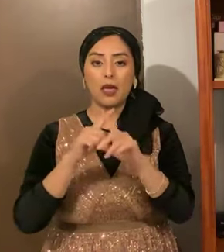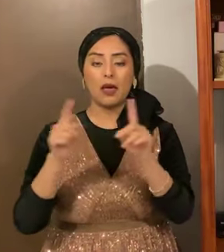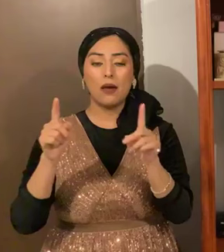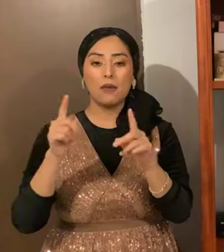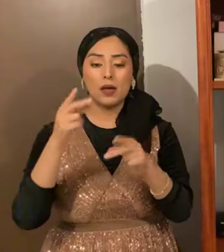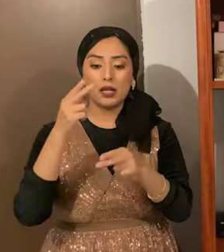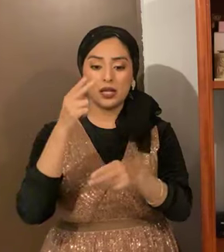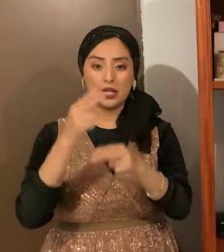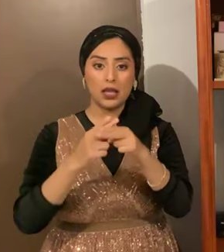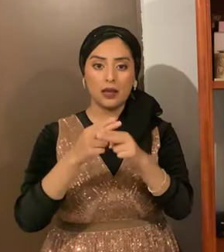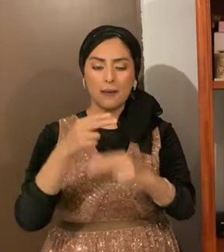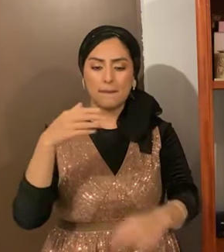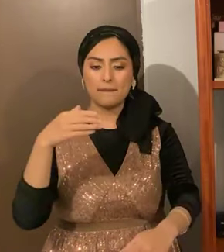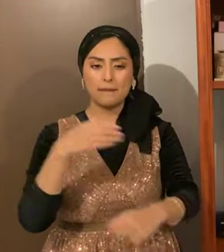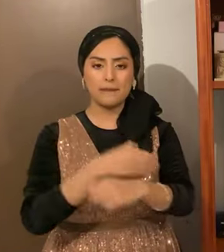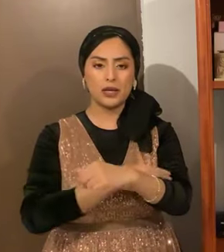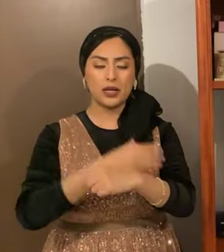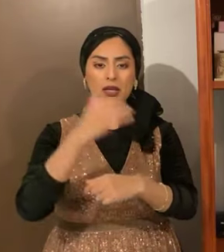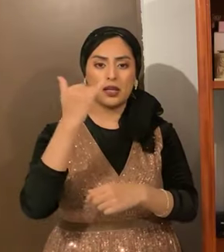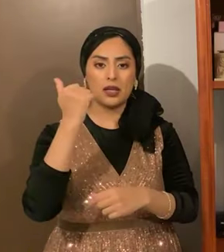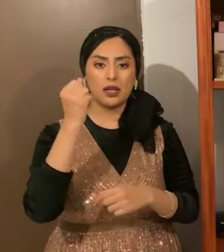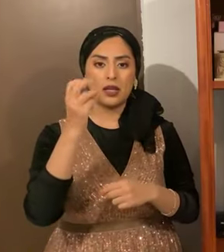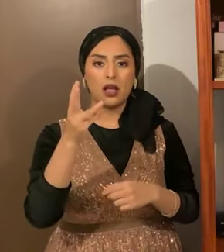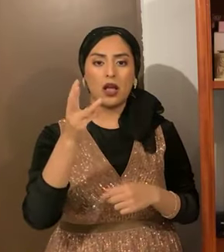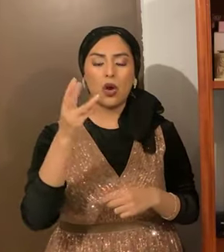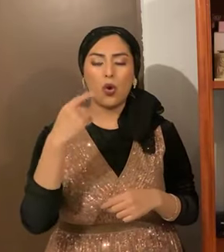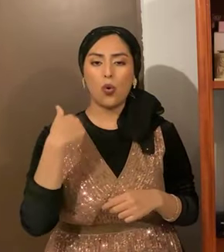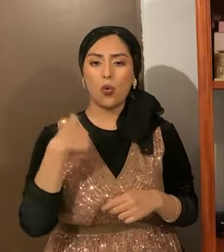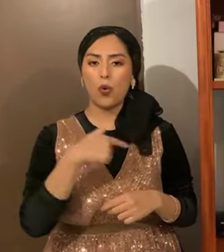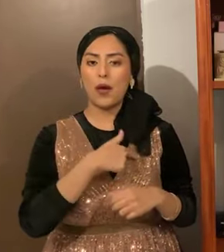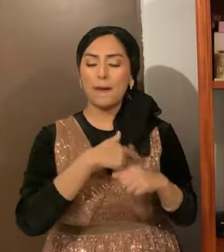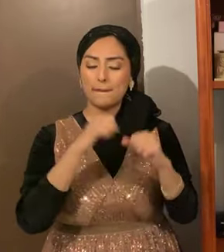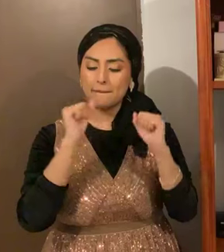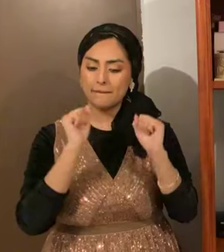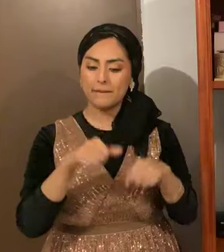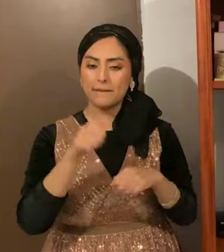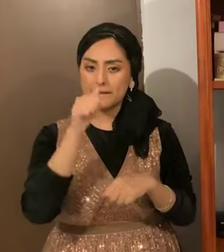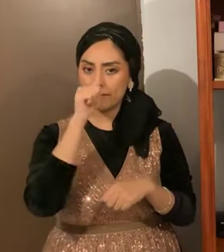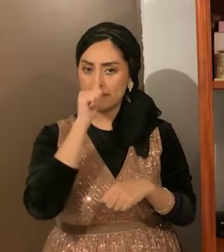nombre bendito de Yahshua Mashiach vamos a lograr salir adelante.